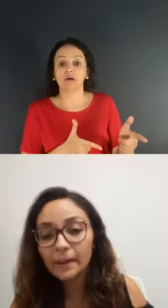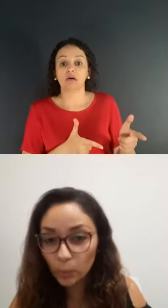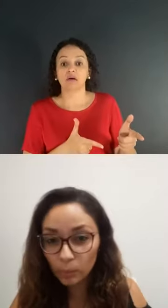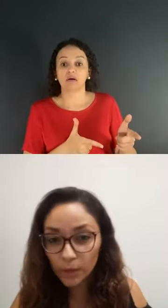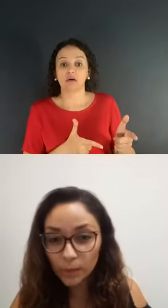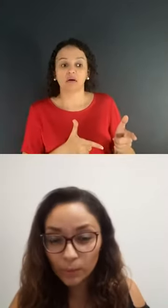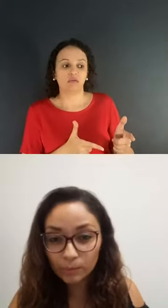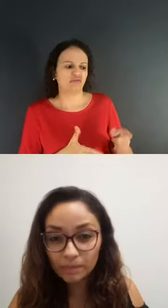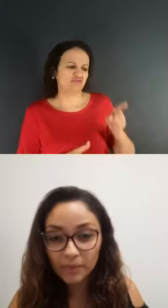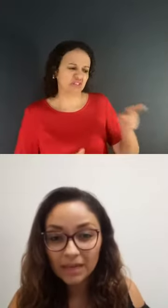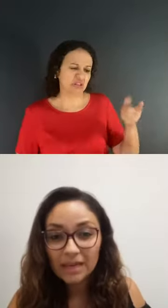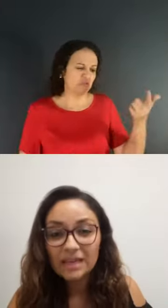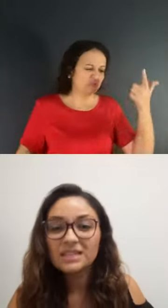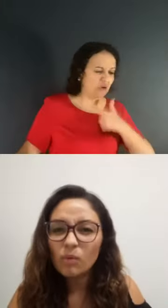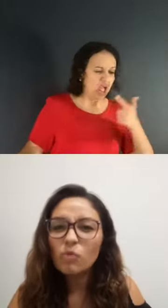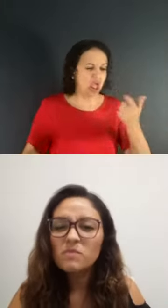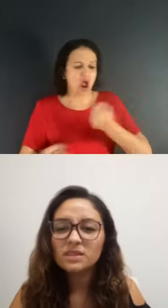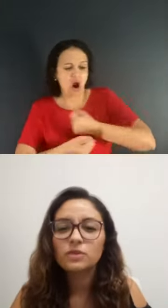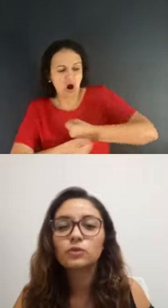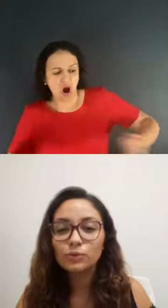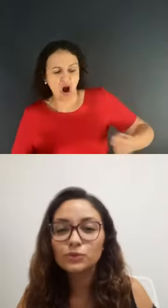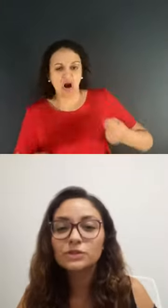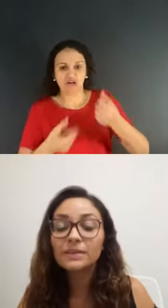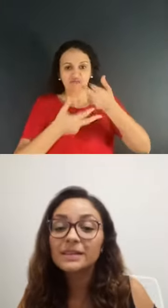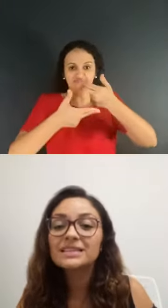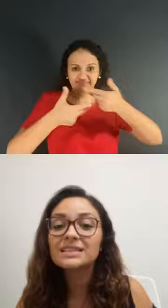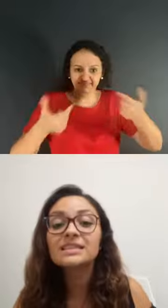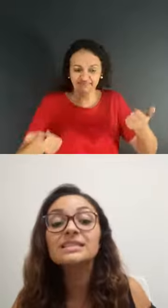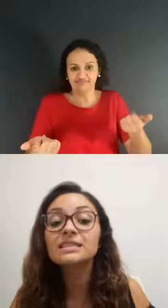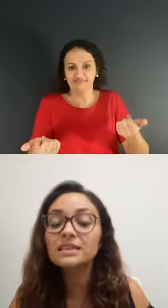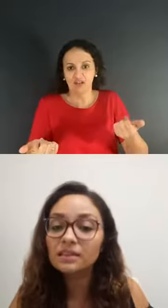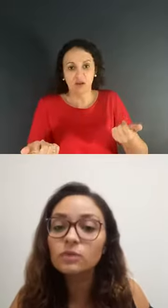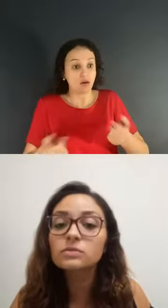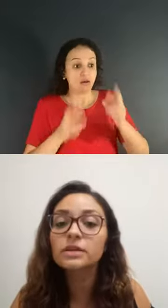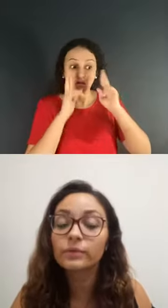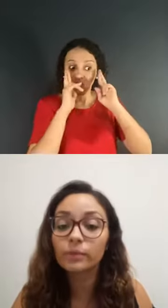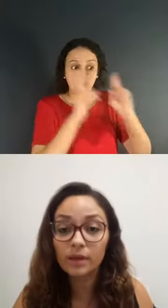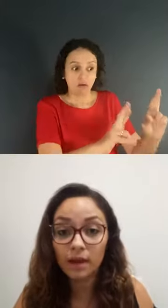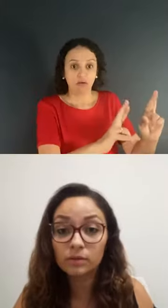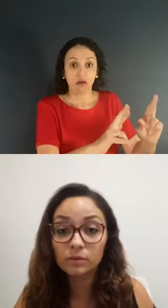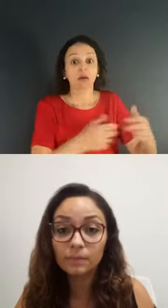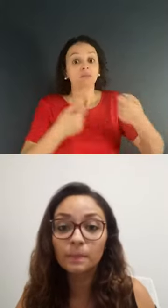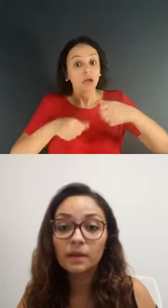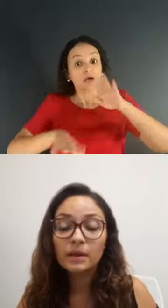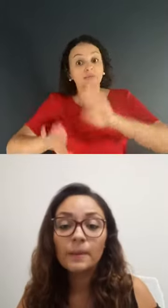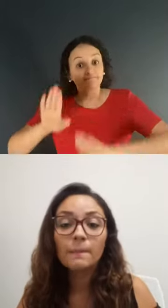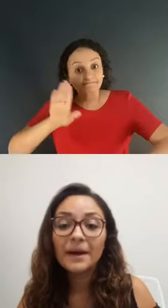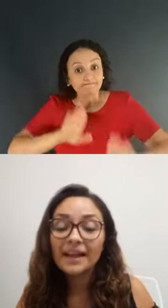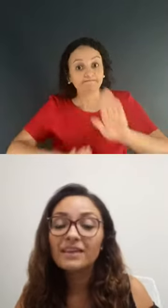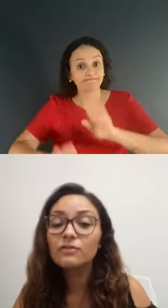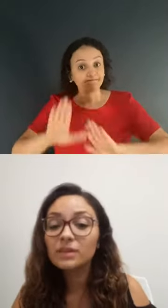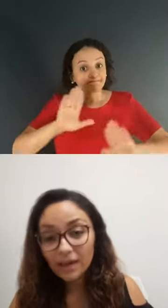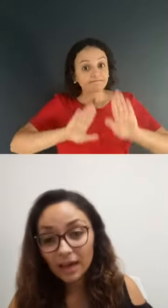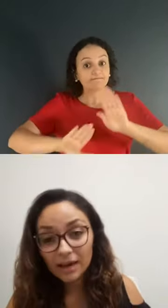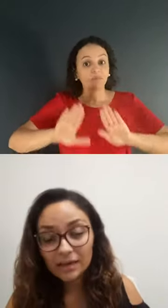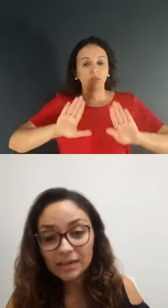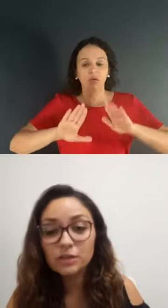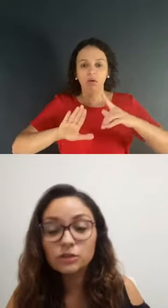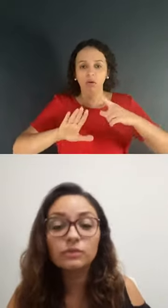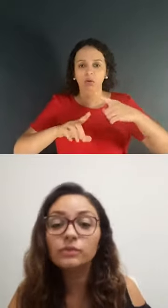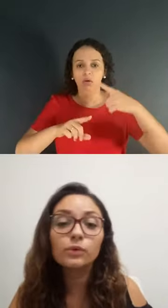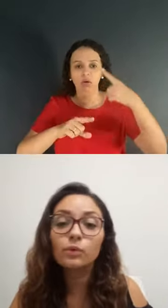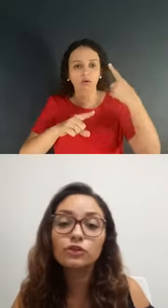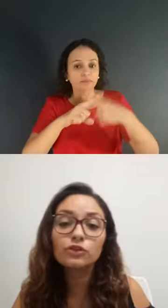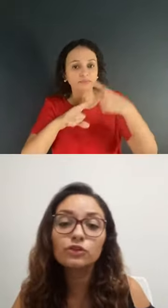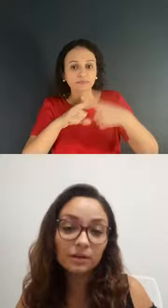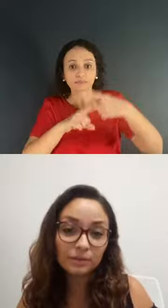humilhar em público. São algumas atitudes que precisa sim ter um certo cuidado para evitar que